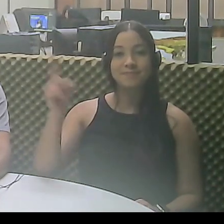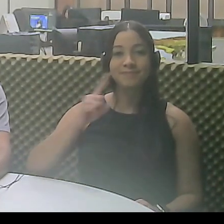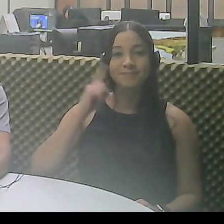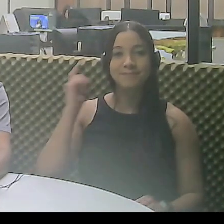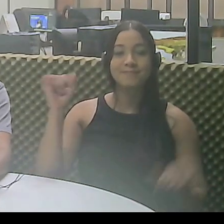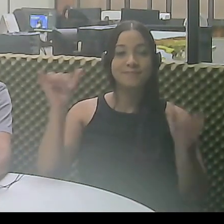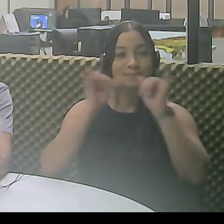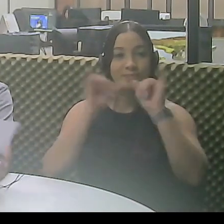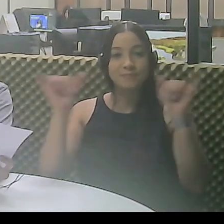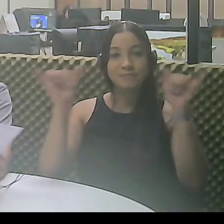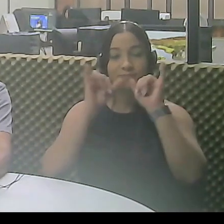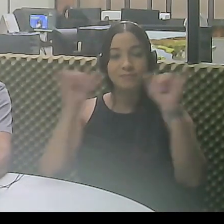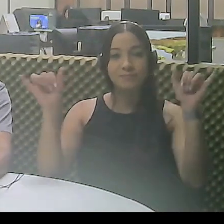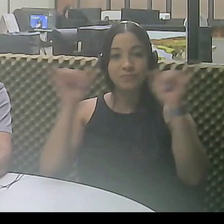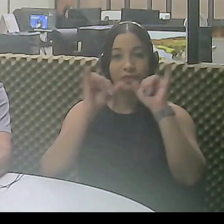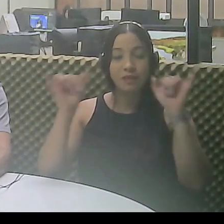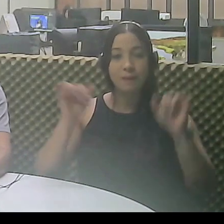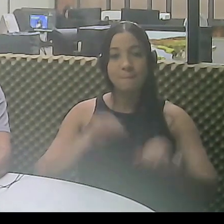Giro de